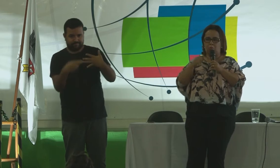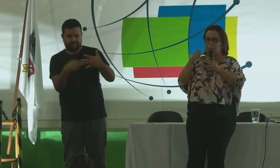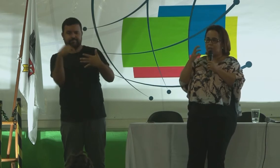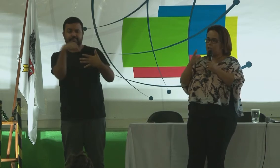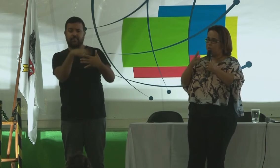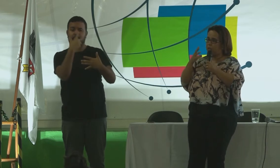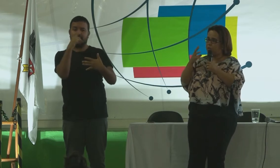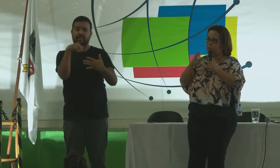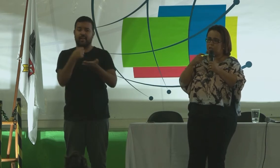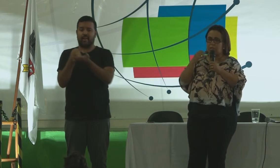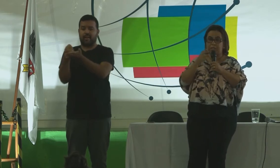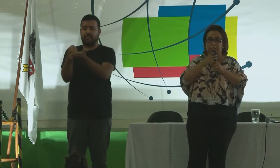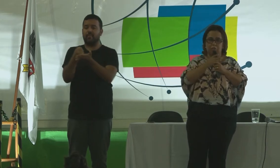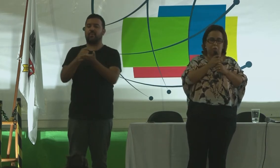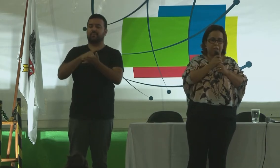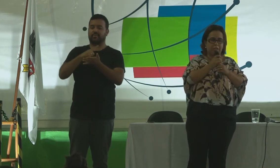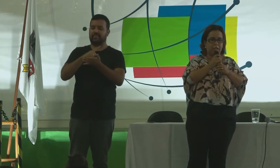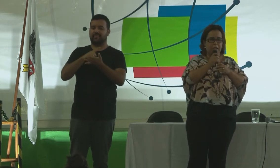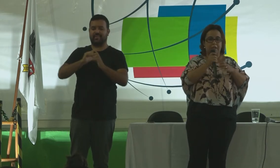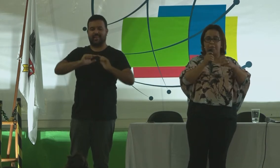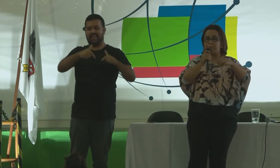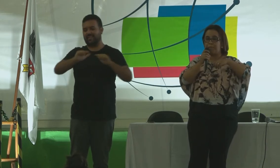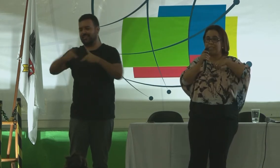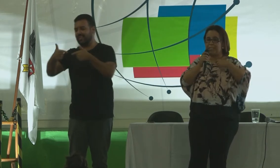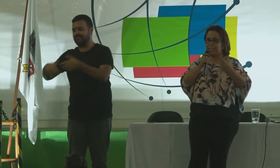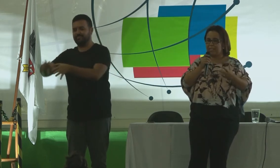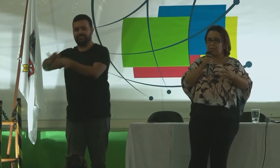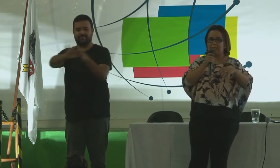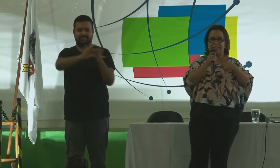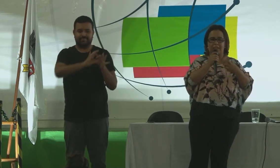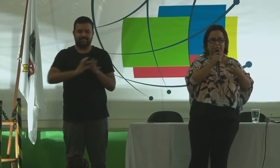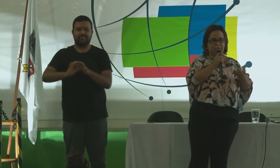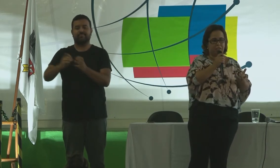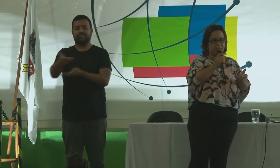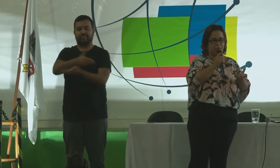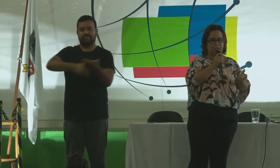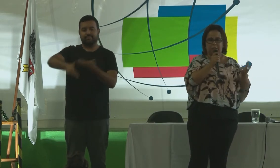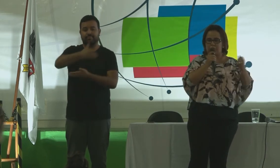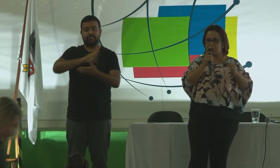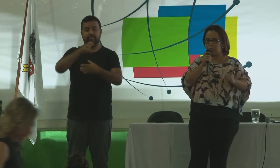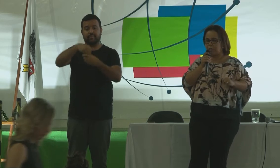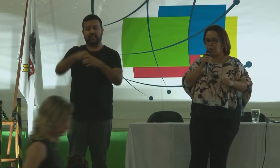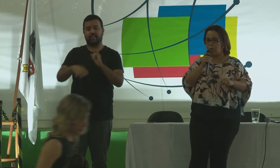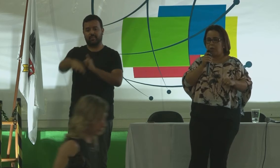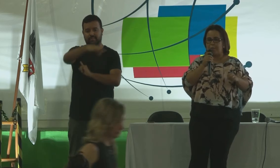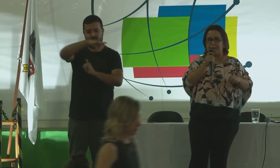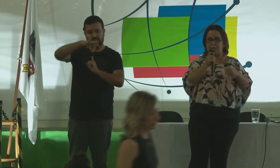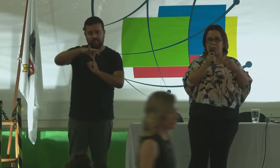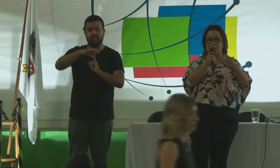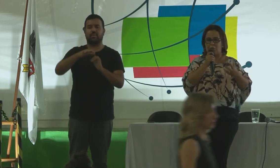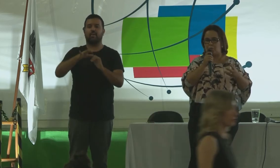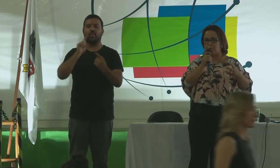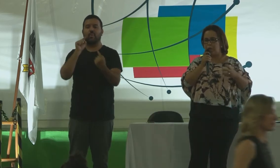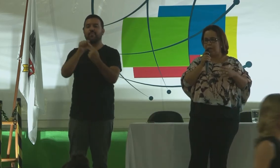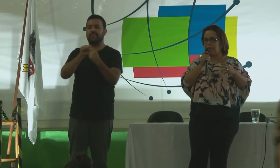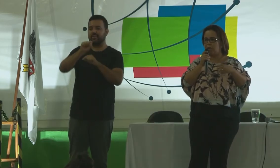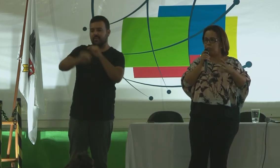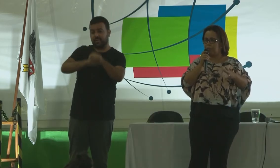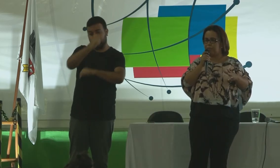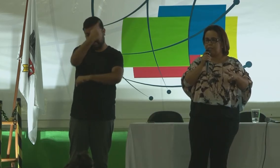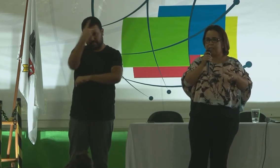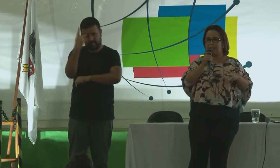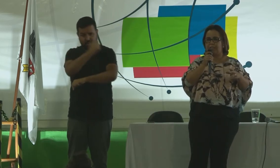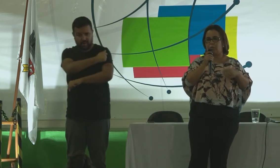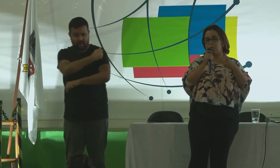apoio, um núcleo articulador de todas as ações que precisam e devem ser desenvolvidas na instituição para que o aluno